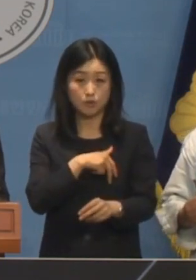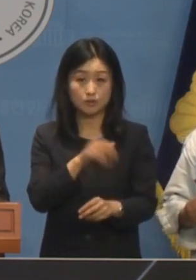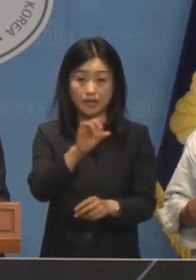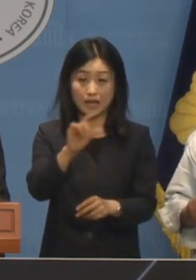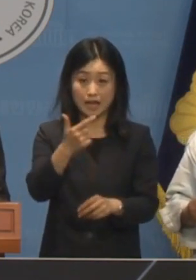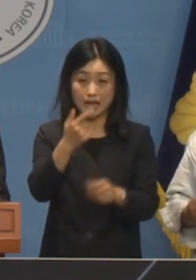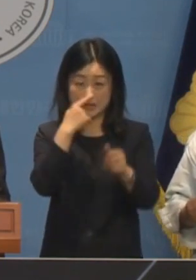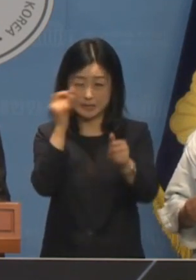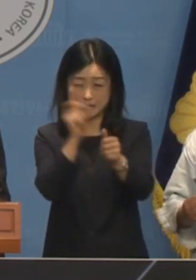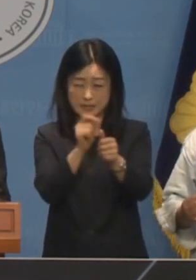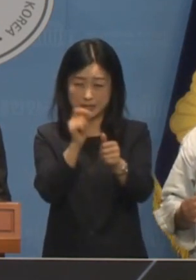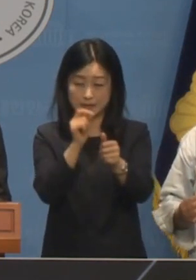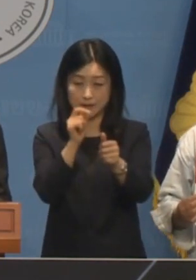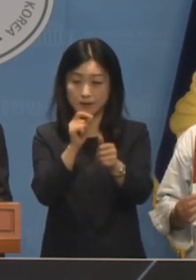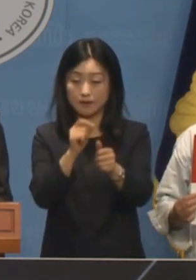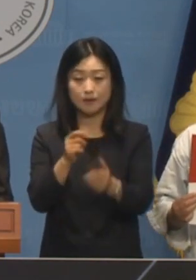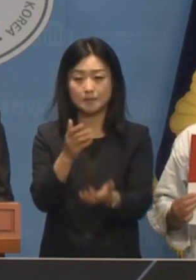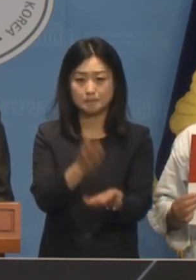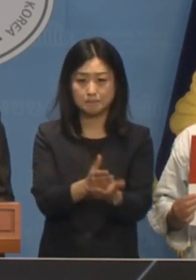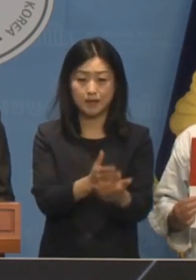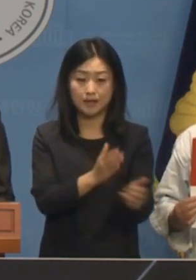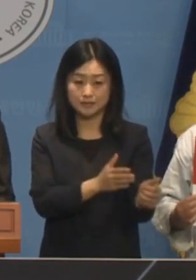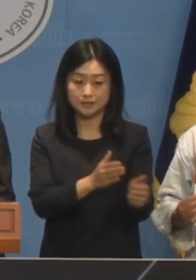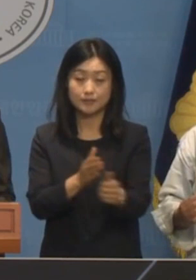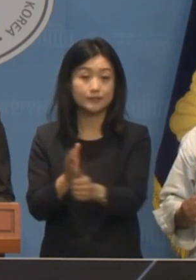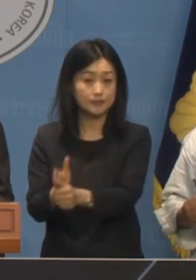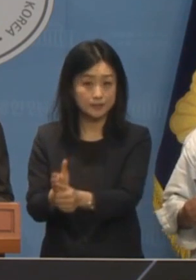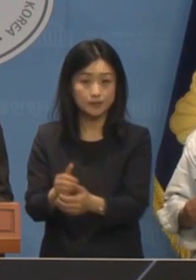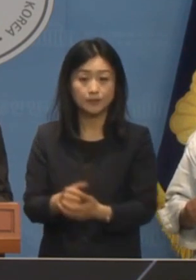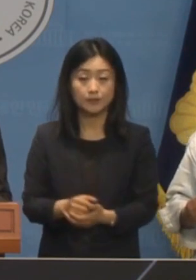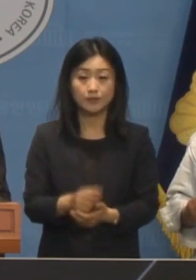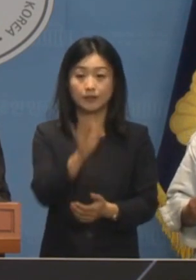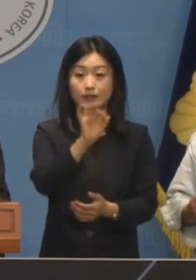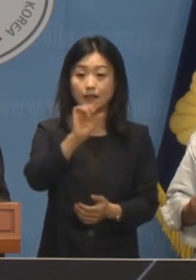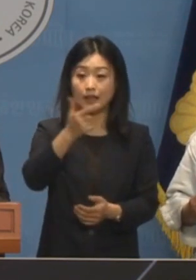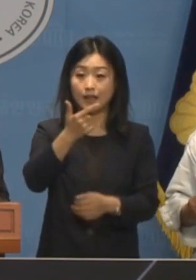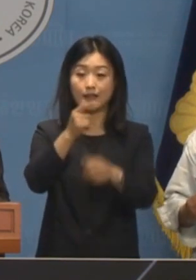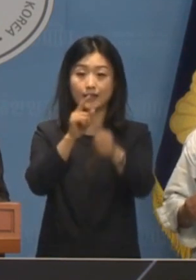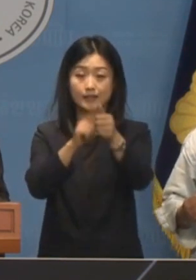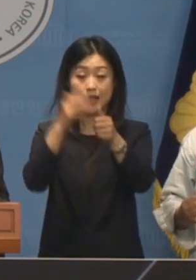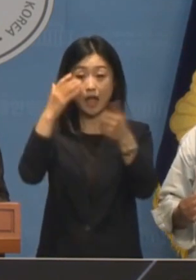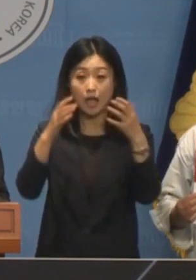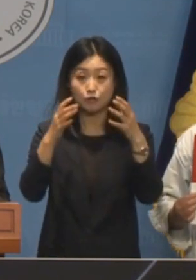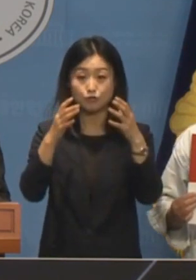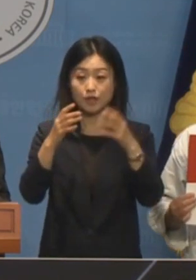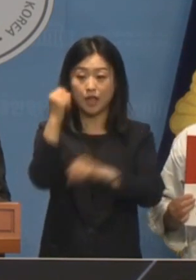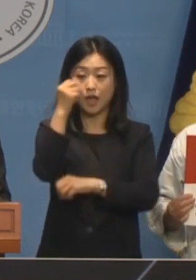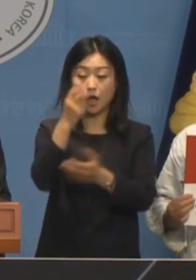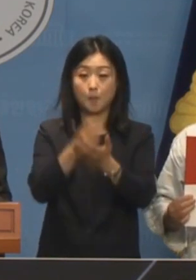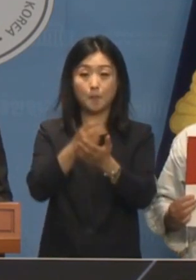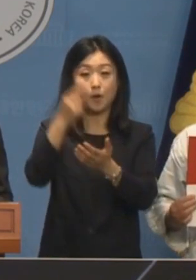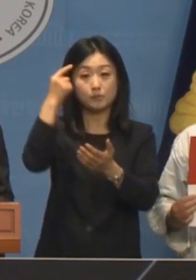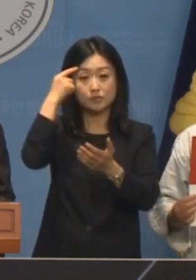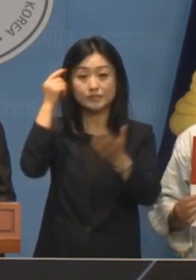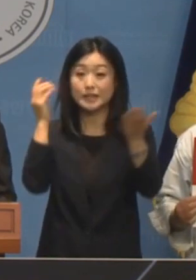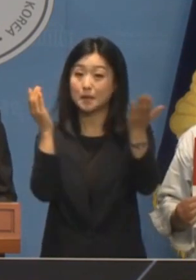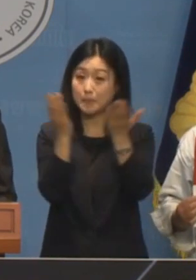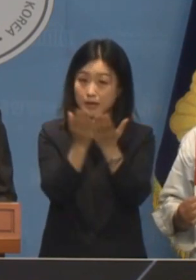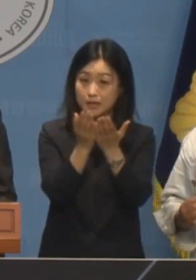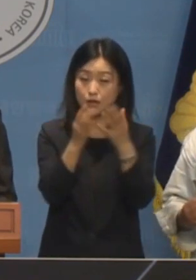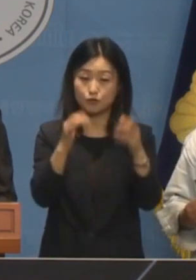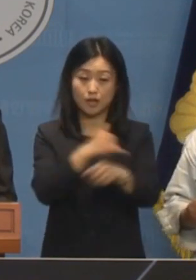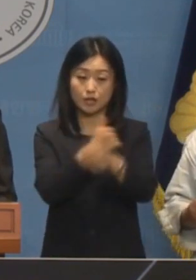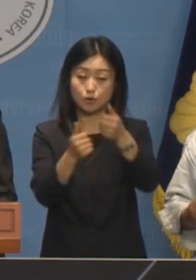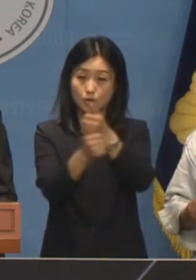마구잡이 흠집내기 자격 시비로 일관해서는 안 된다. 우리는 안창호 후보자가 대한민국의 헌법 정신에 맞게